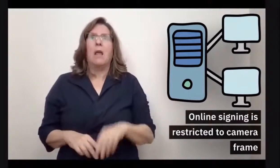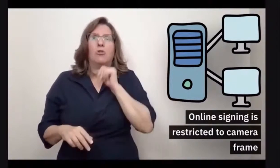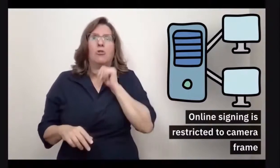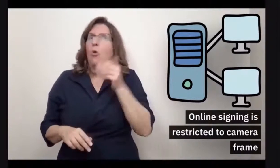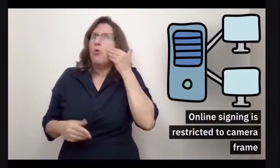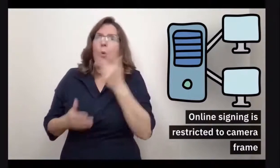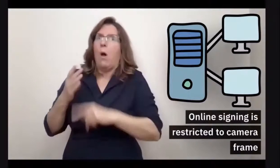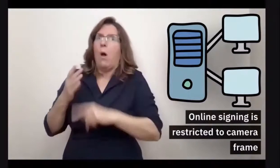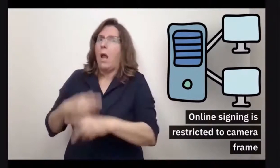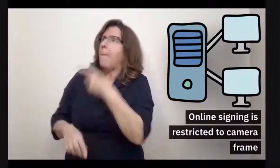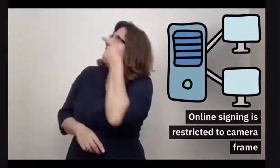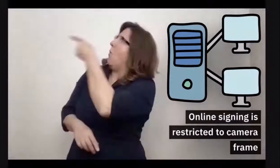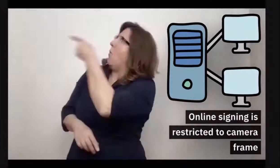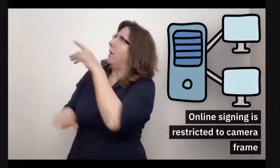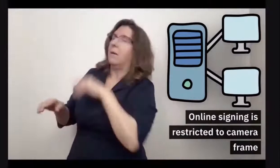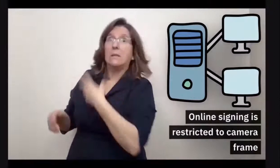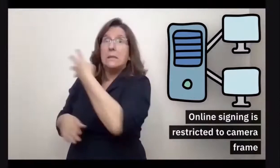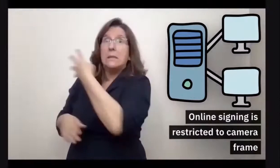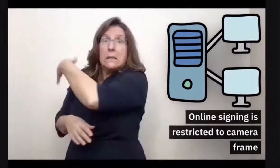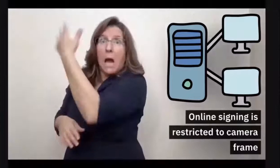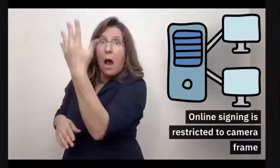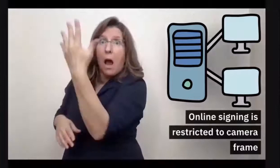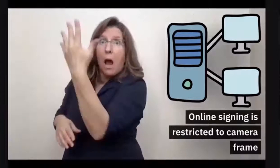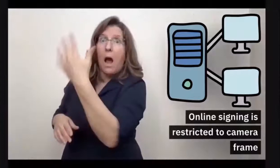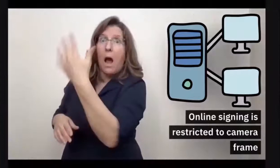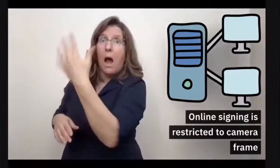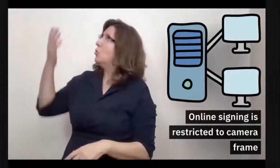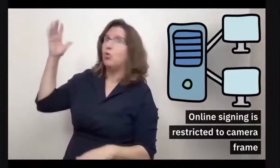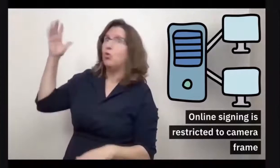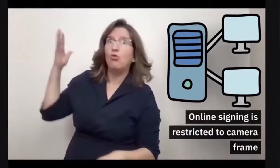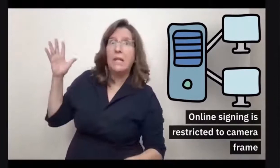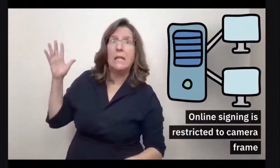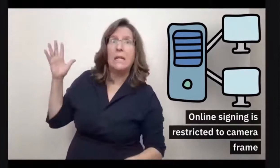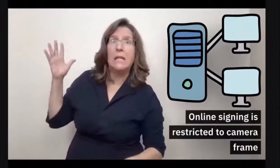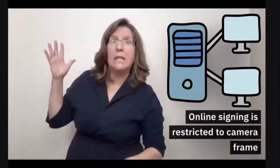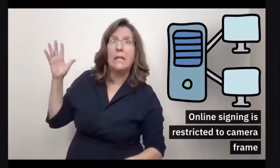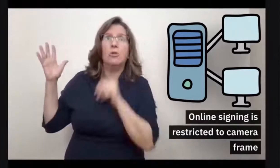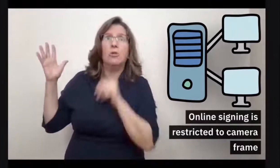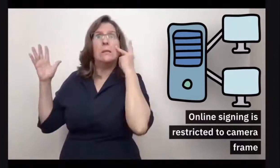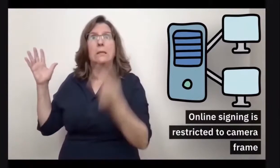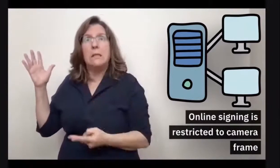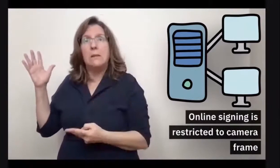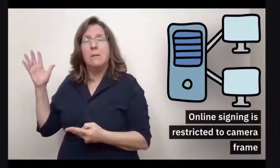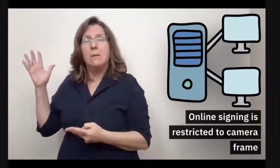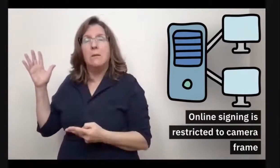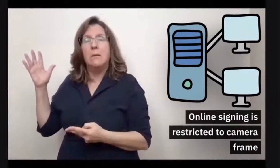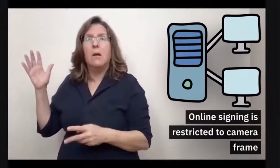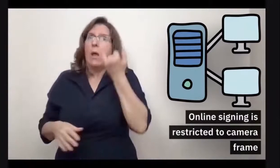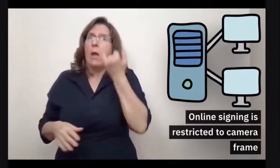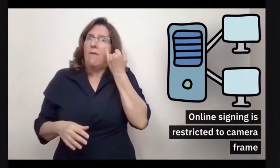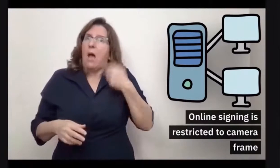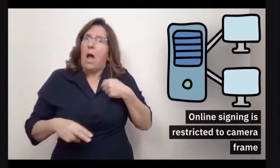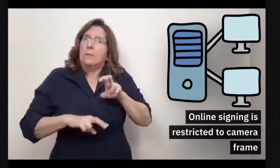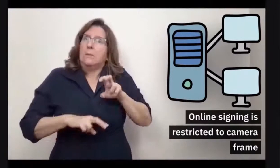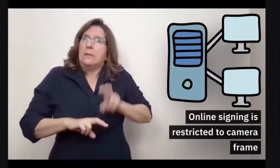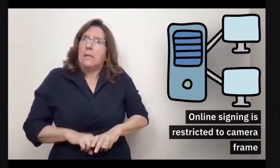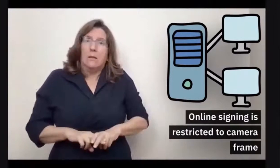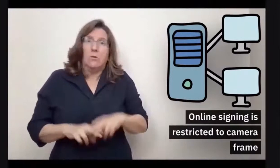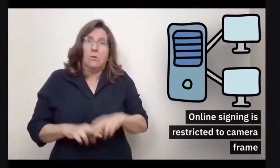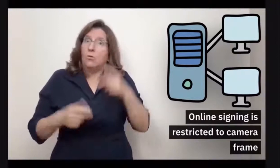Y si estoy sentado, no sabes si estoy en un sofá, en una silla o en el suelo, porque eso